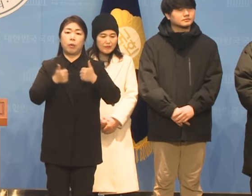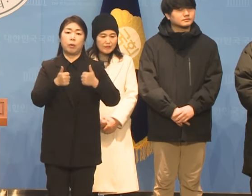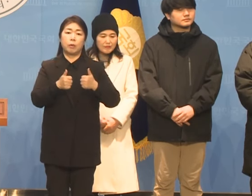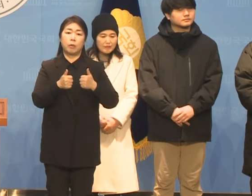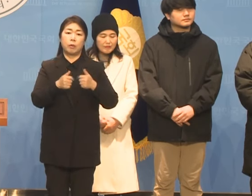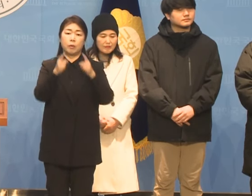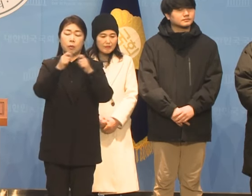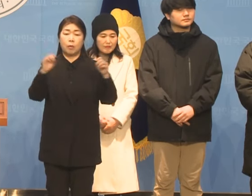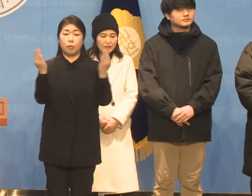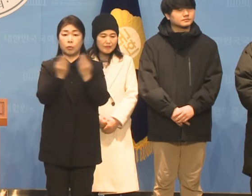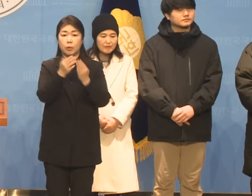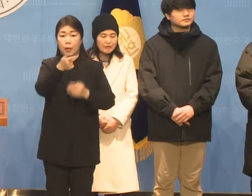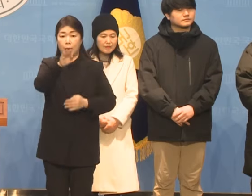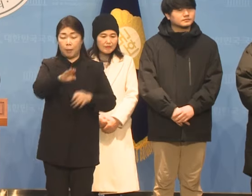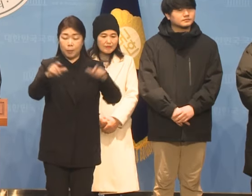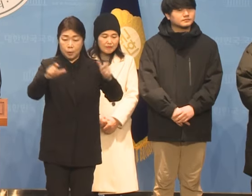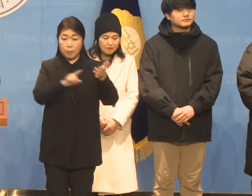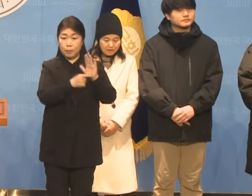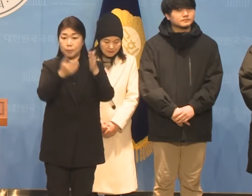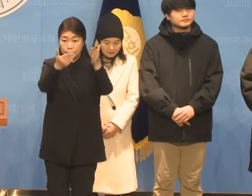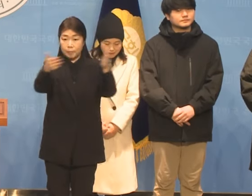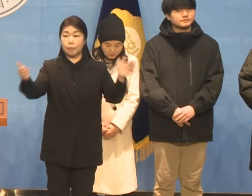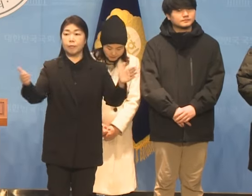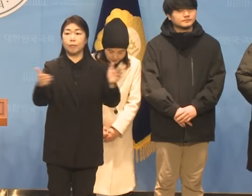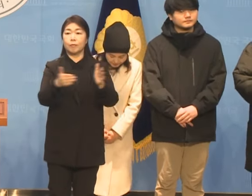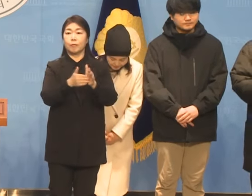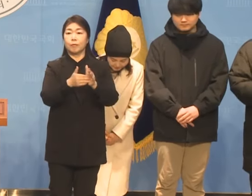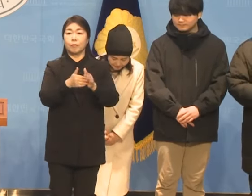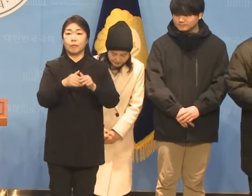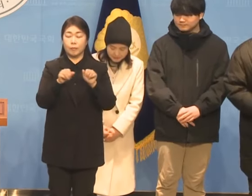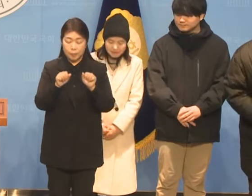성북구 갑입니다. 고맙습니다.